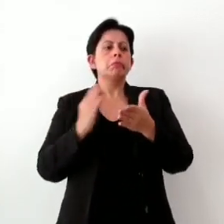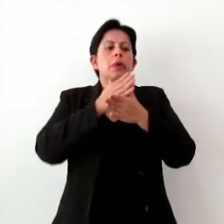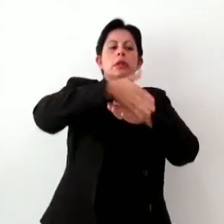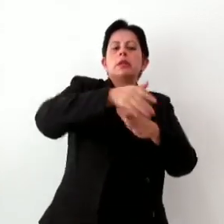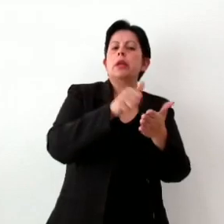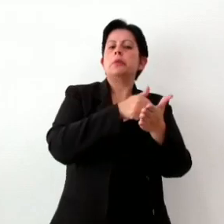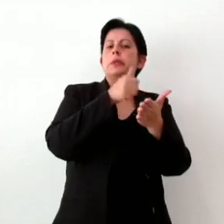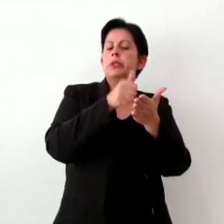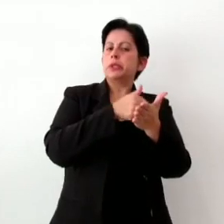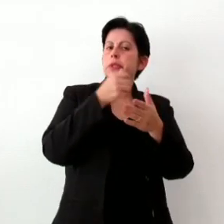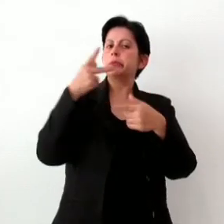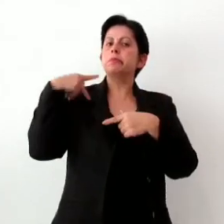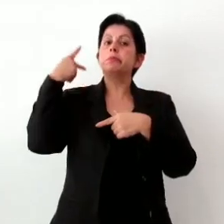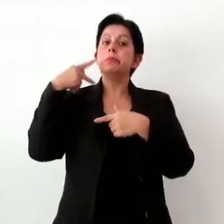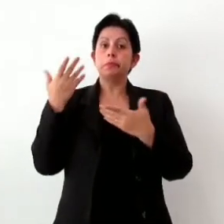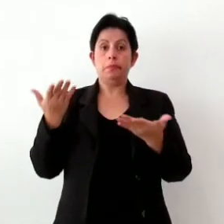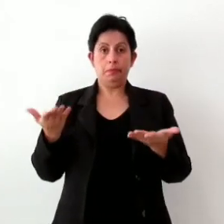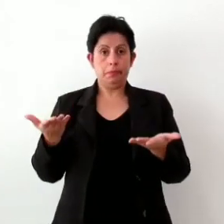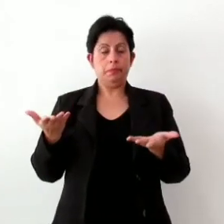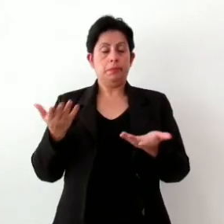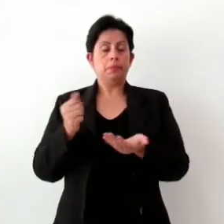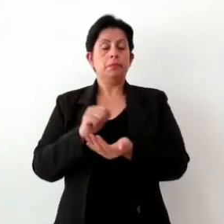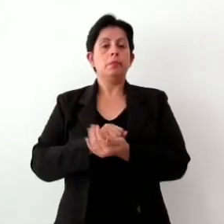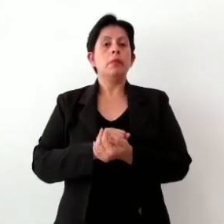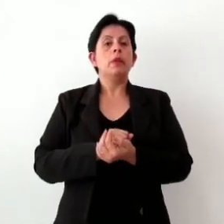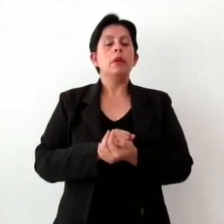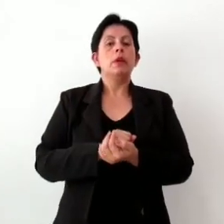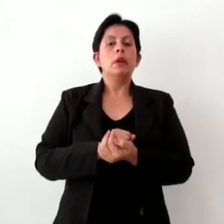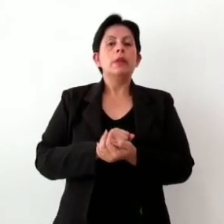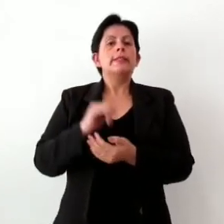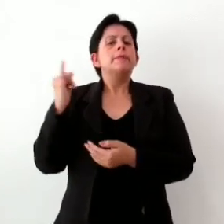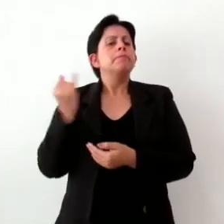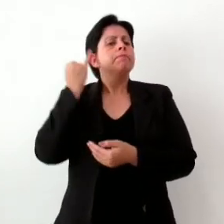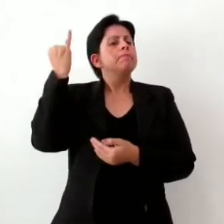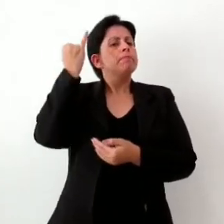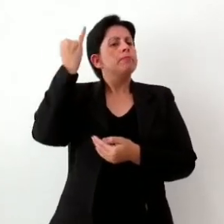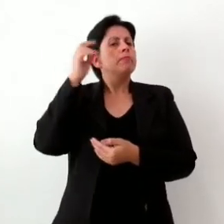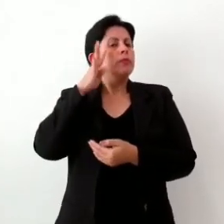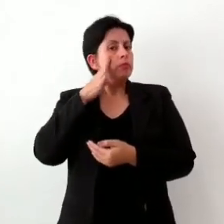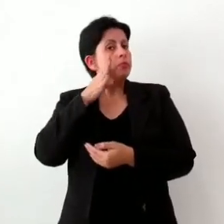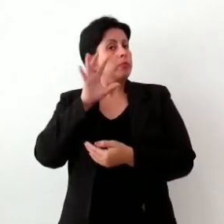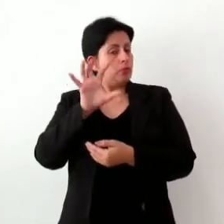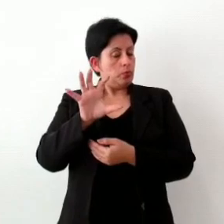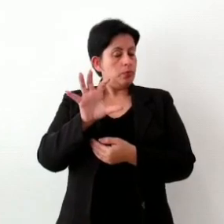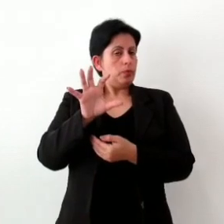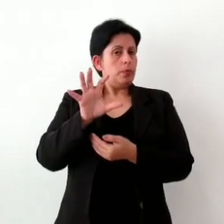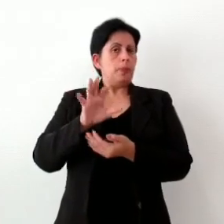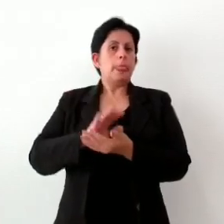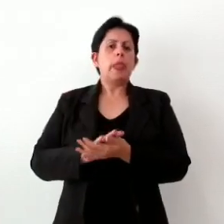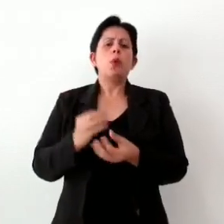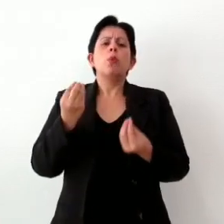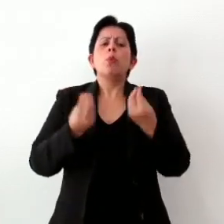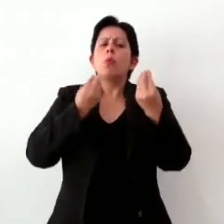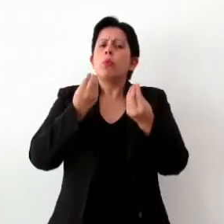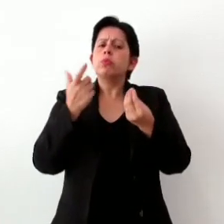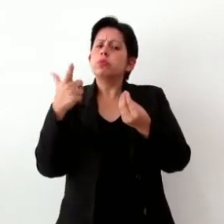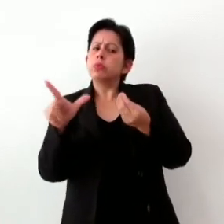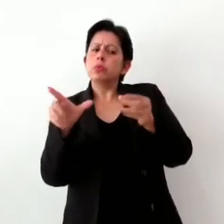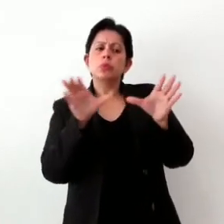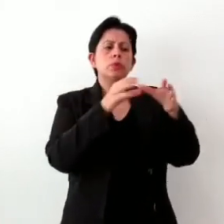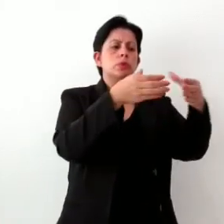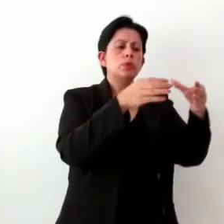numa agenda política, né? Então, é importante a gente estar atento para isso, né? Como é que outros setores